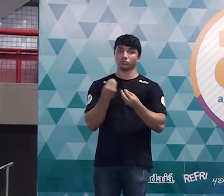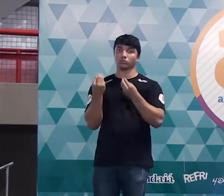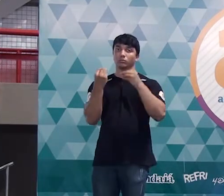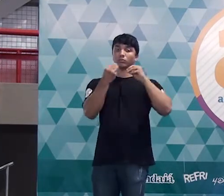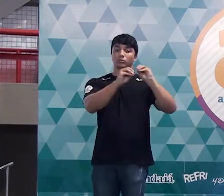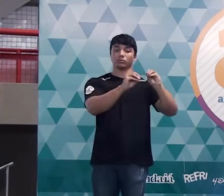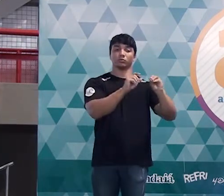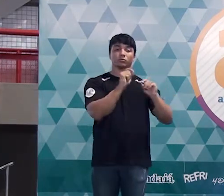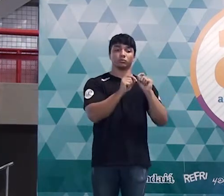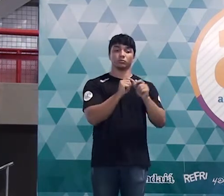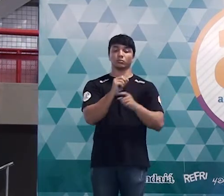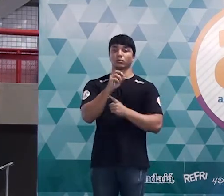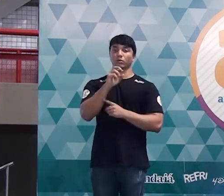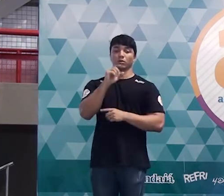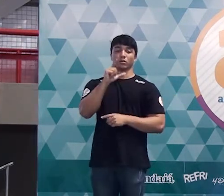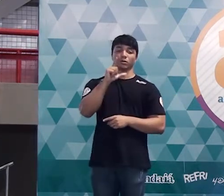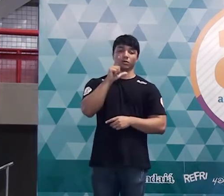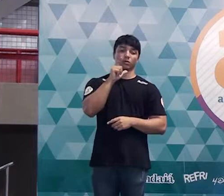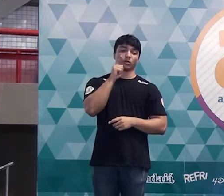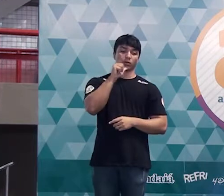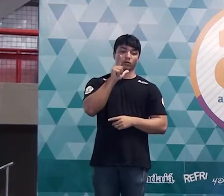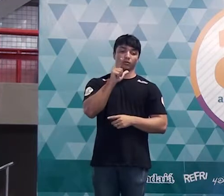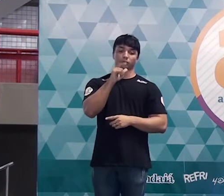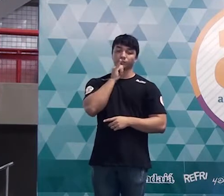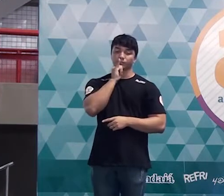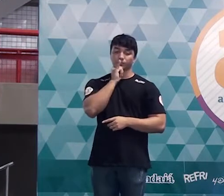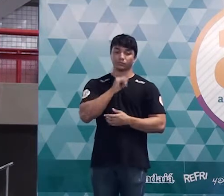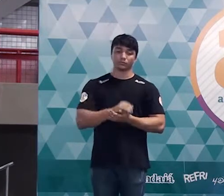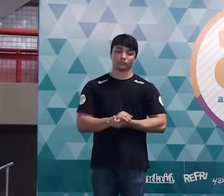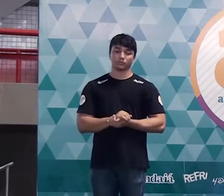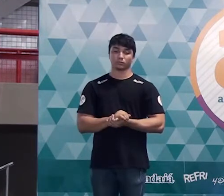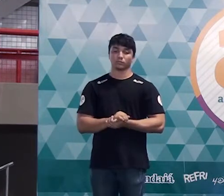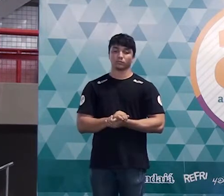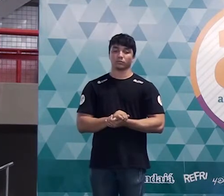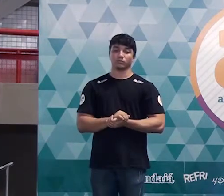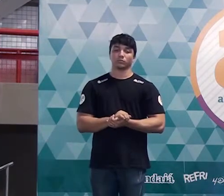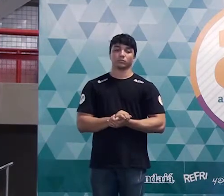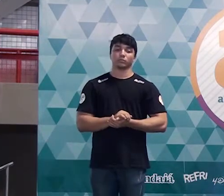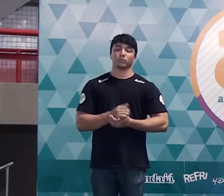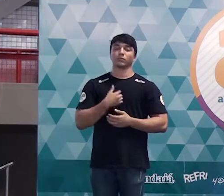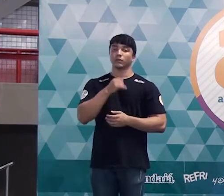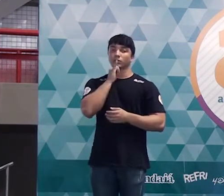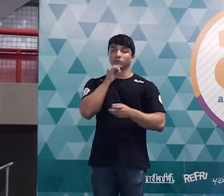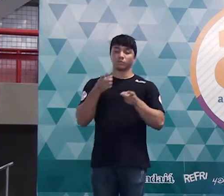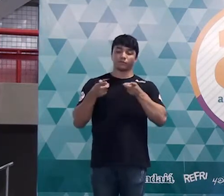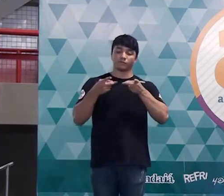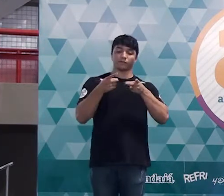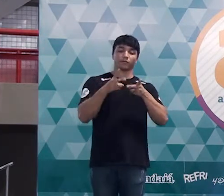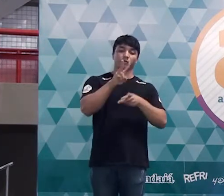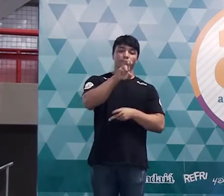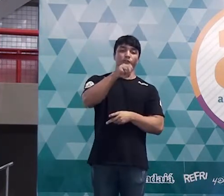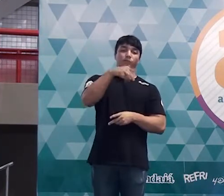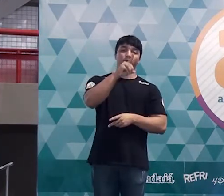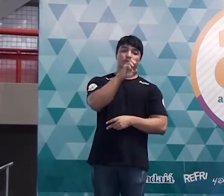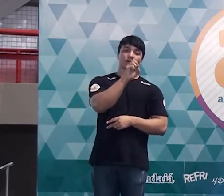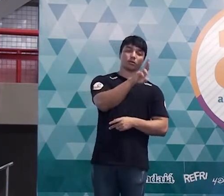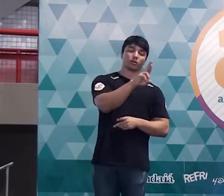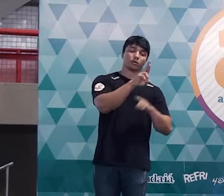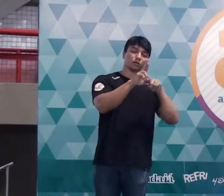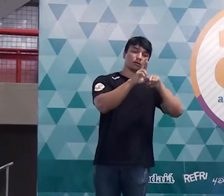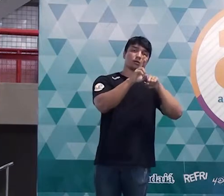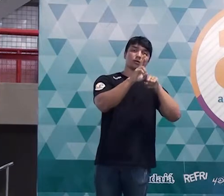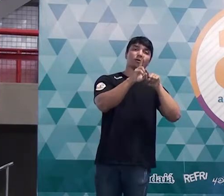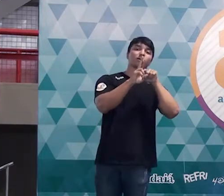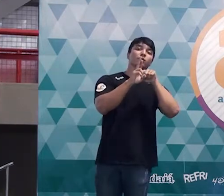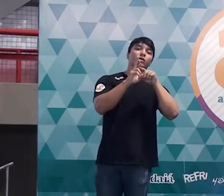e vai colocar um L. Por exemplo, vender a casa. A casa